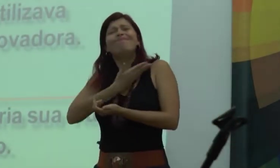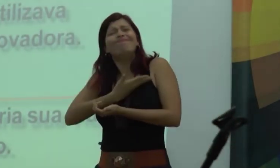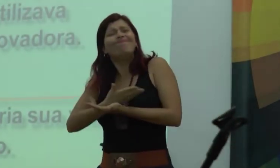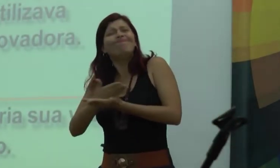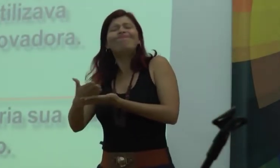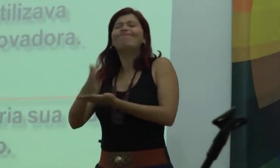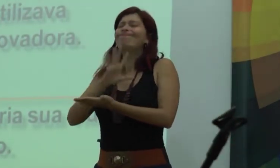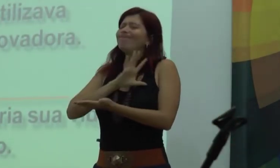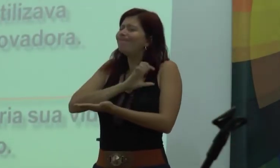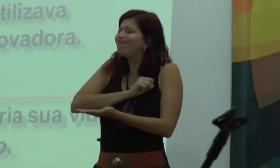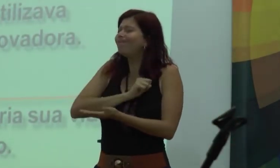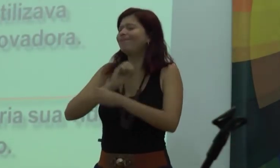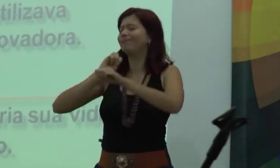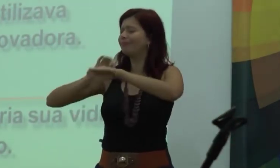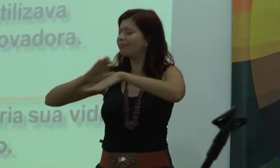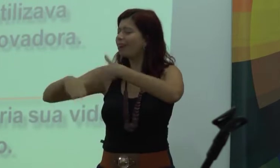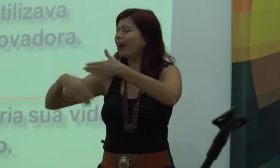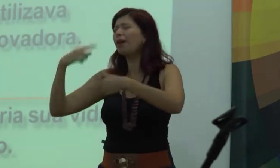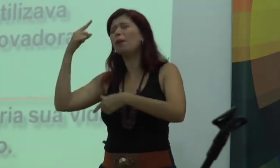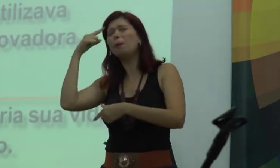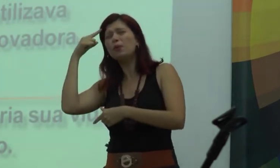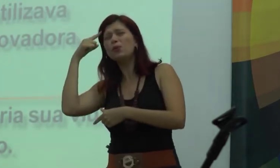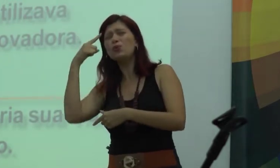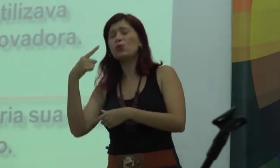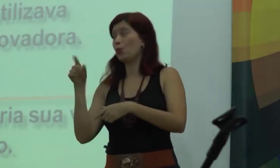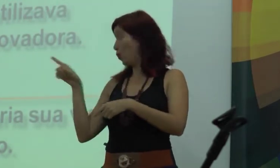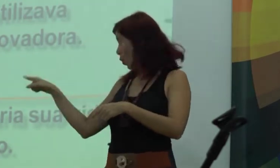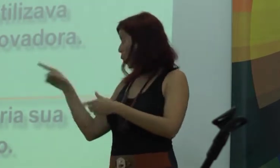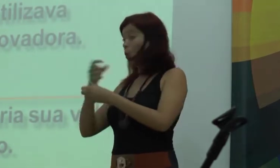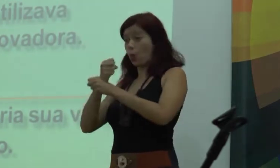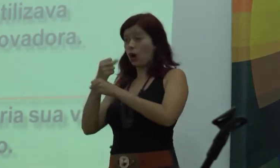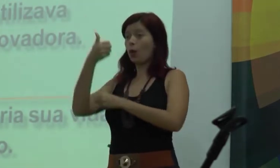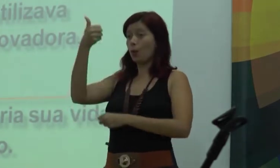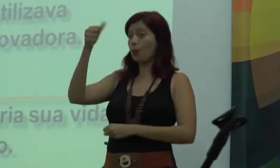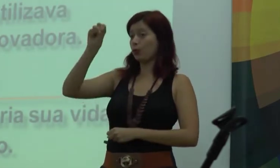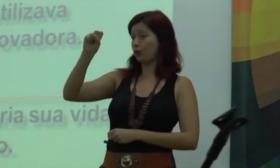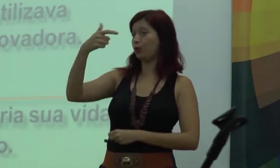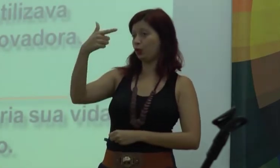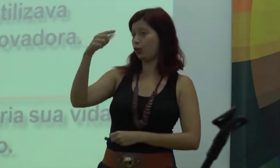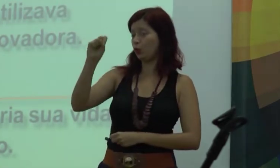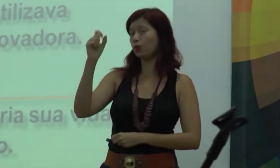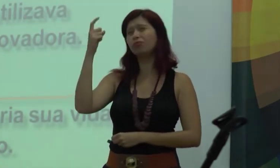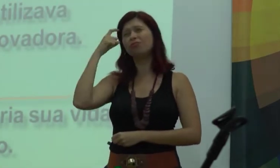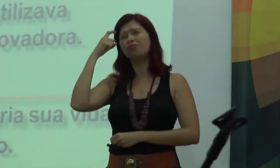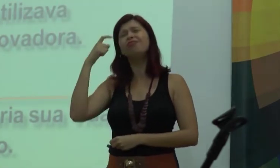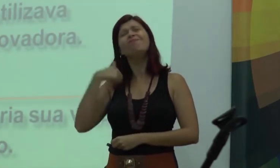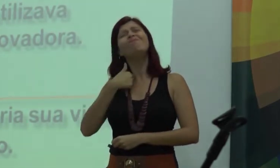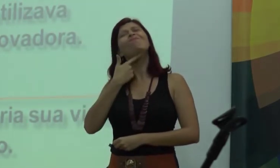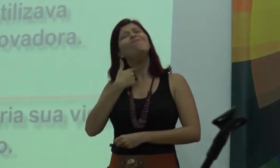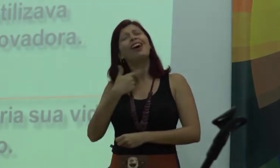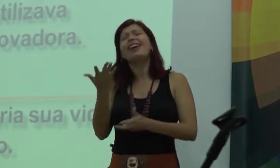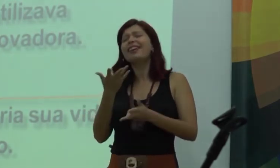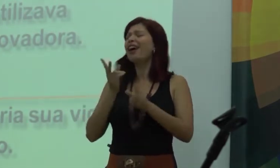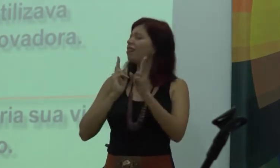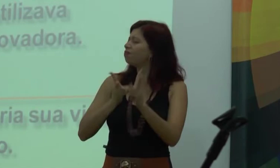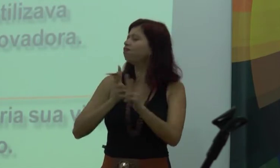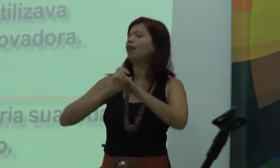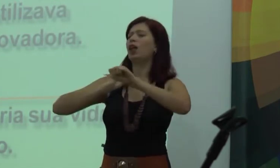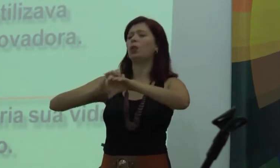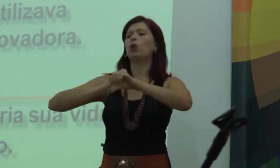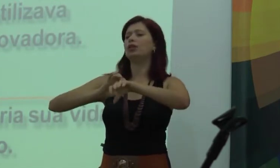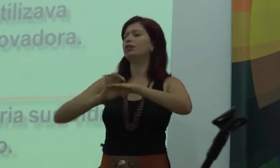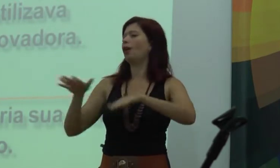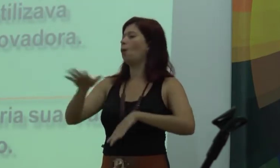Em 1828, ele, por amar muito essa questão do ensino, ele pensou,